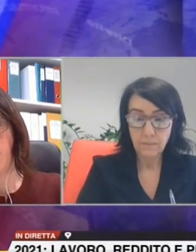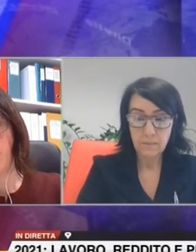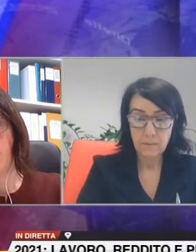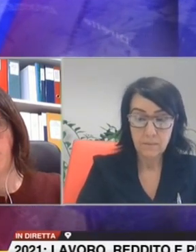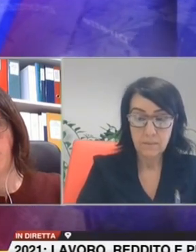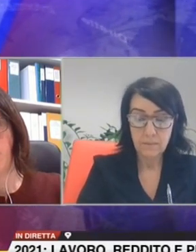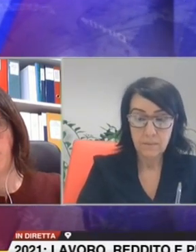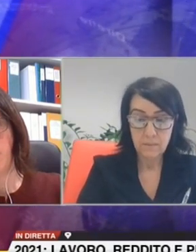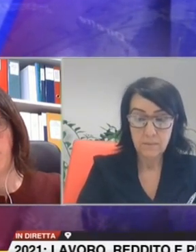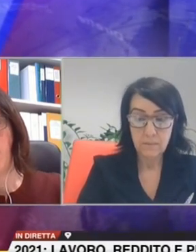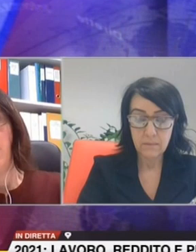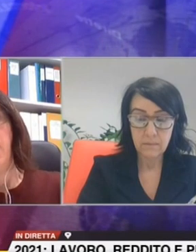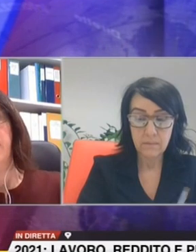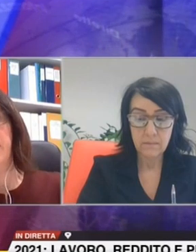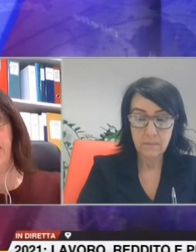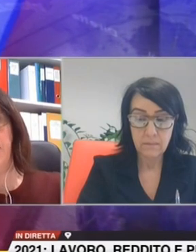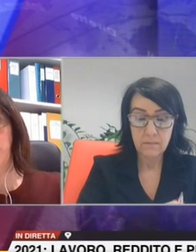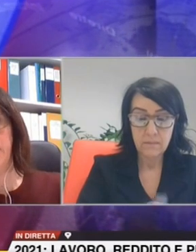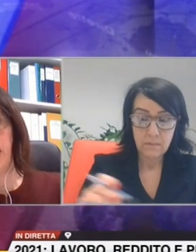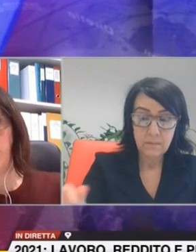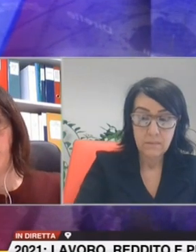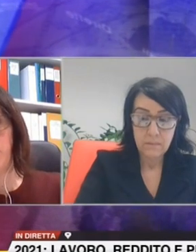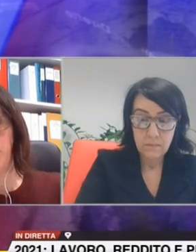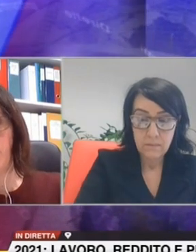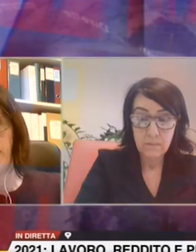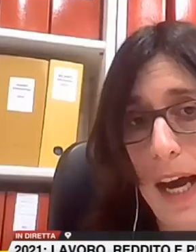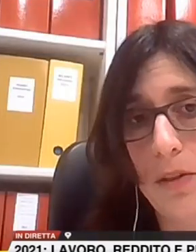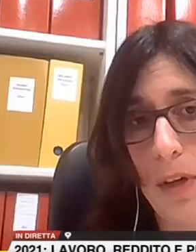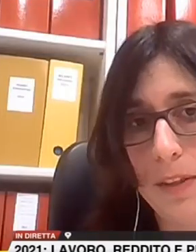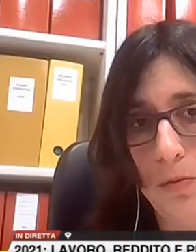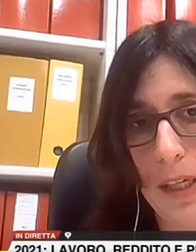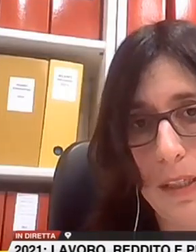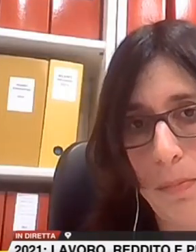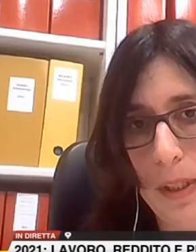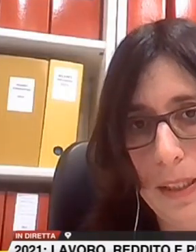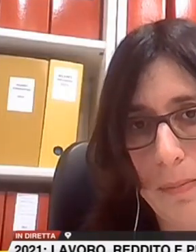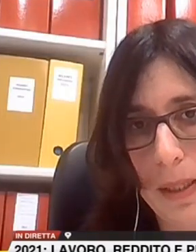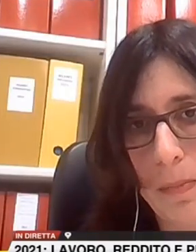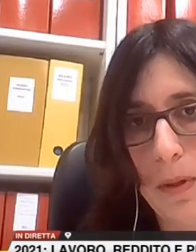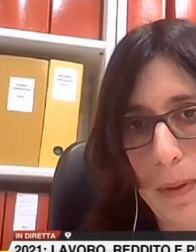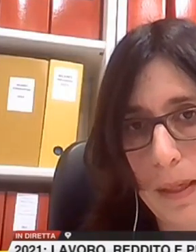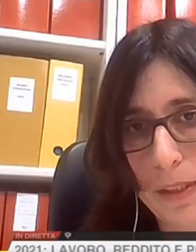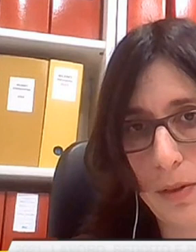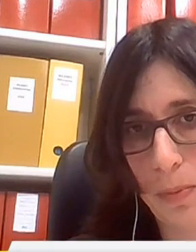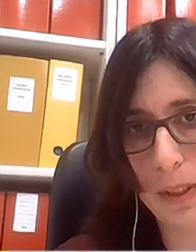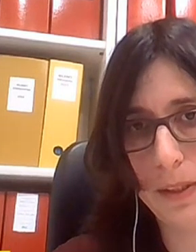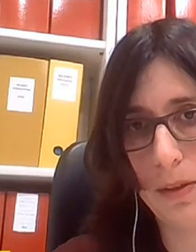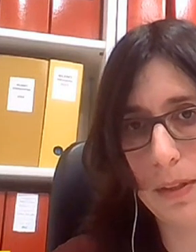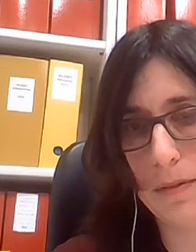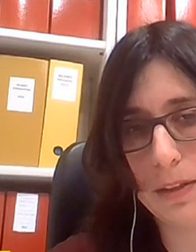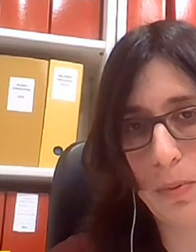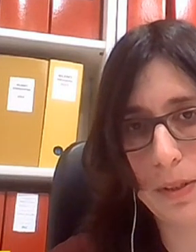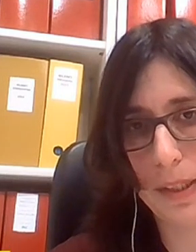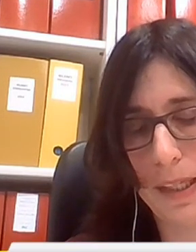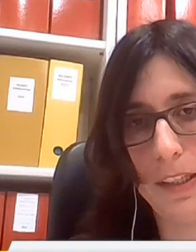nuovo governo? Intanto vediamo come si muoverà con la tenuta anche politica, perché poi il Parlamento è politico,